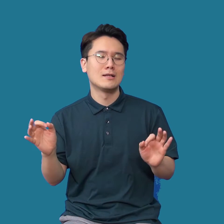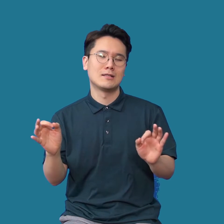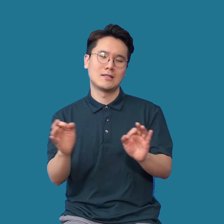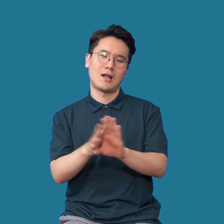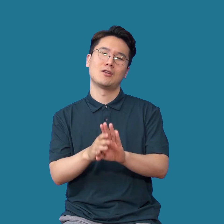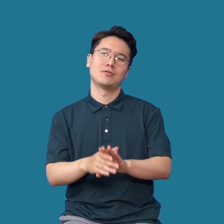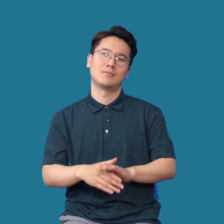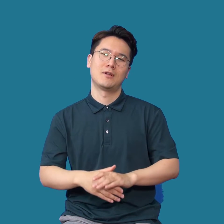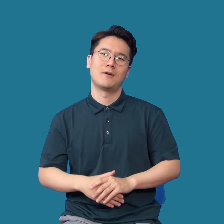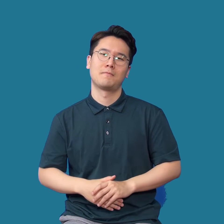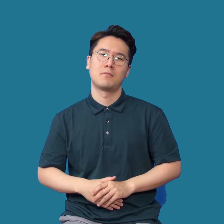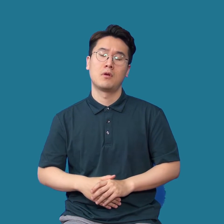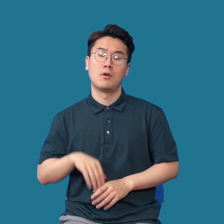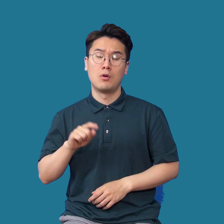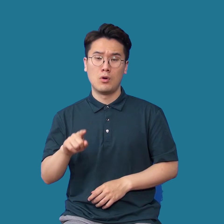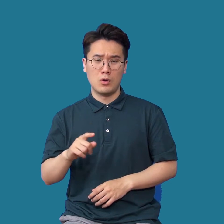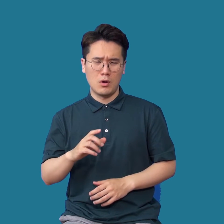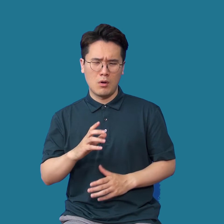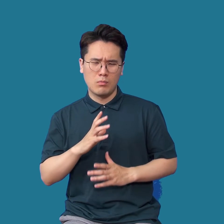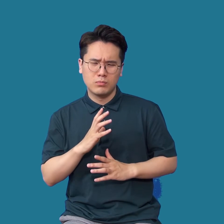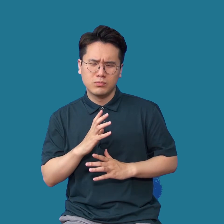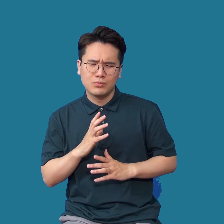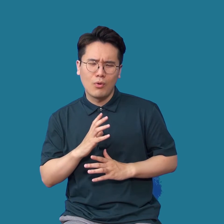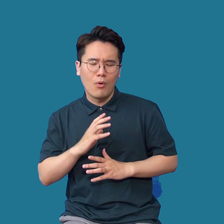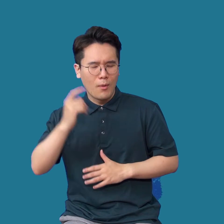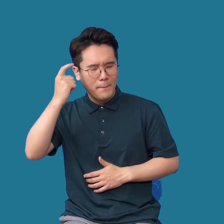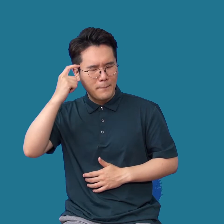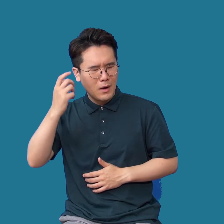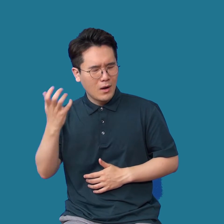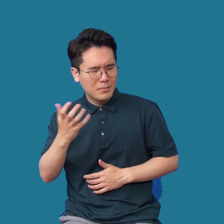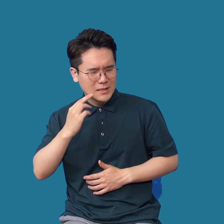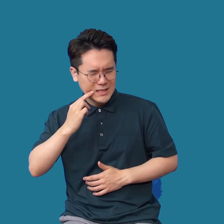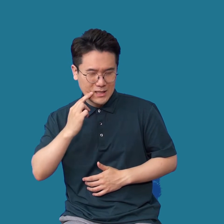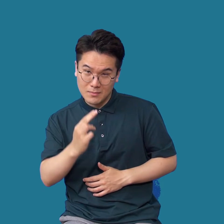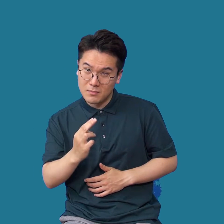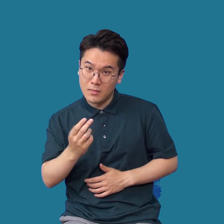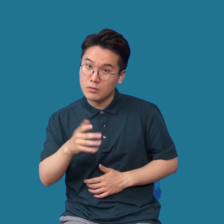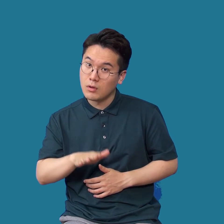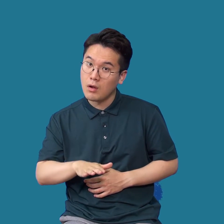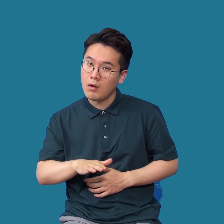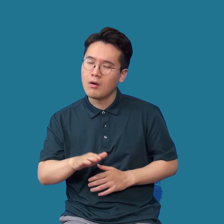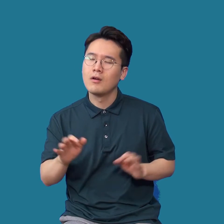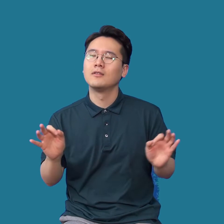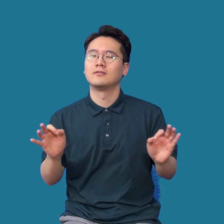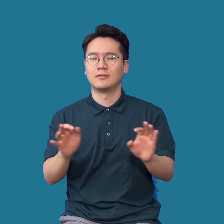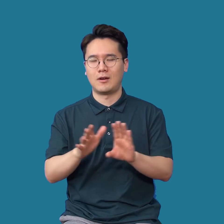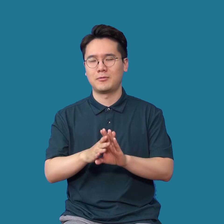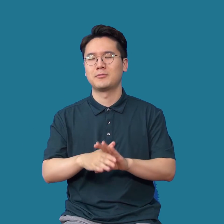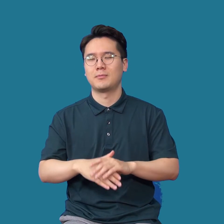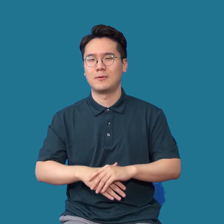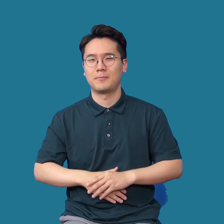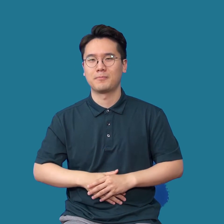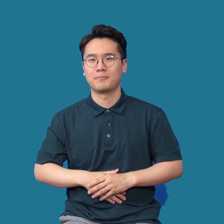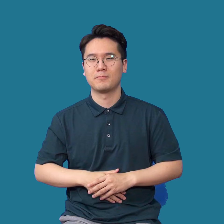무섭던 편두통이 진짜 거짓말처럼 깨끗하게 사라졌습니다. 그래서 오늘날과 같은 그런